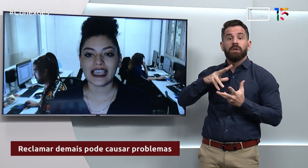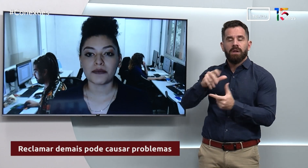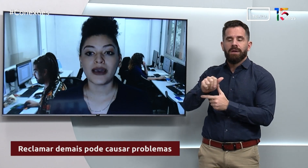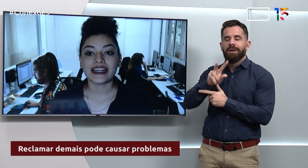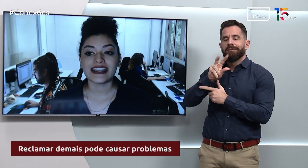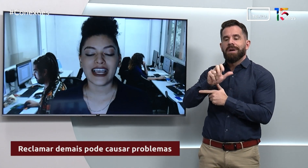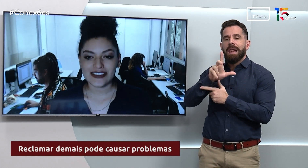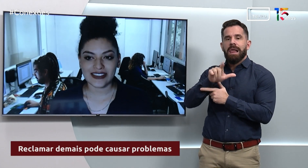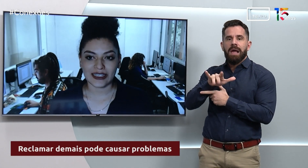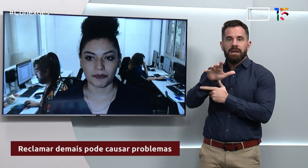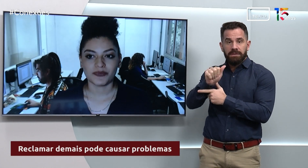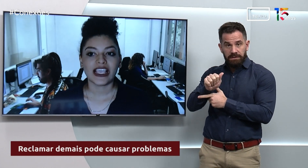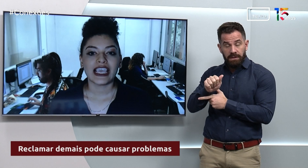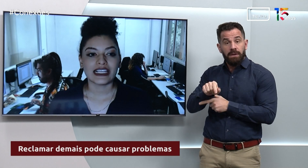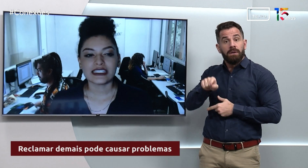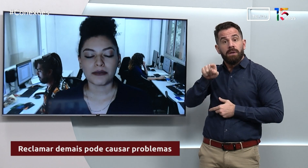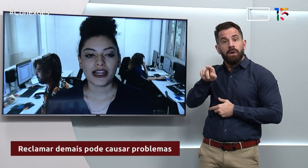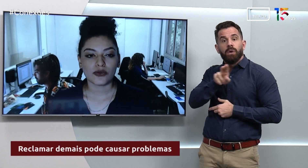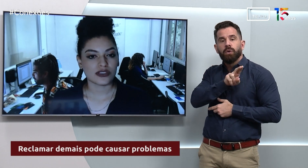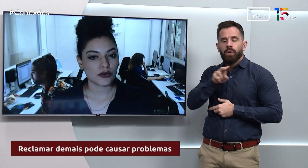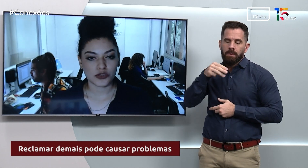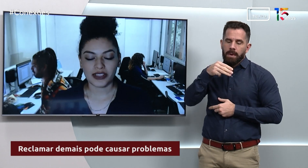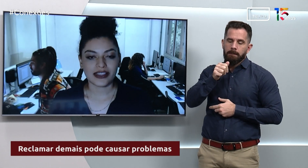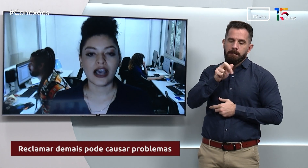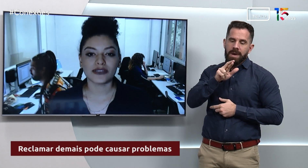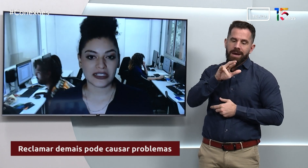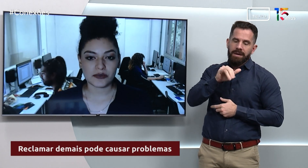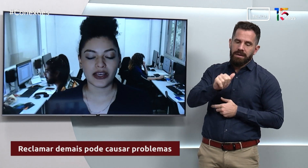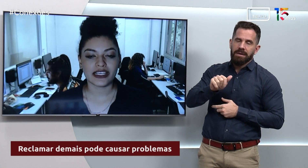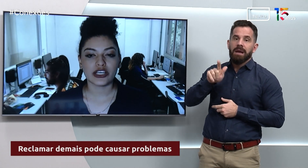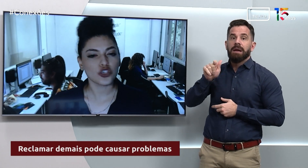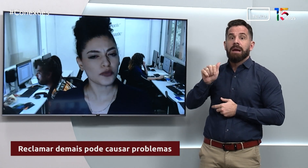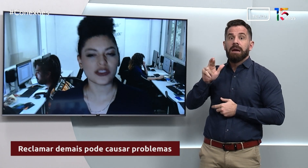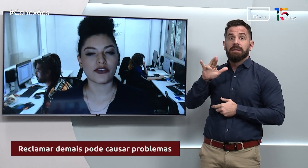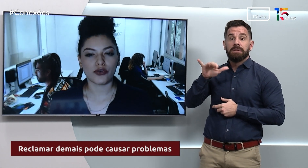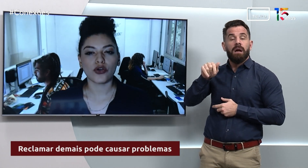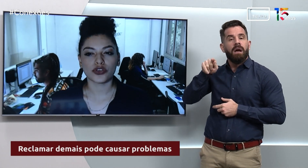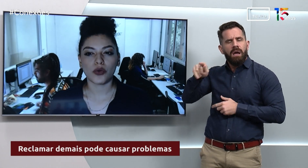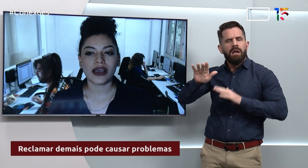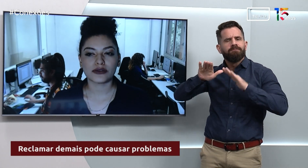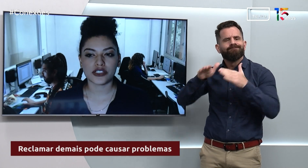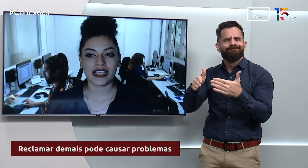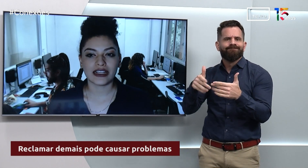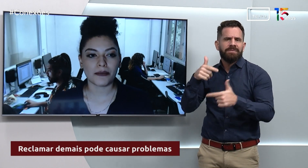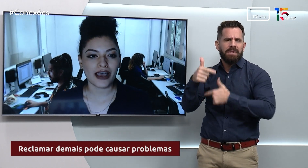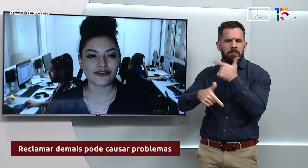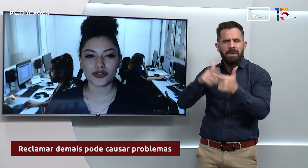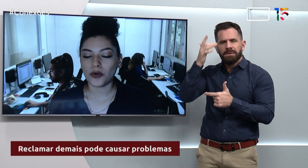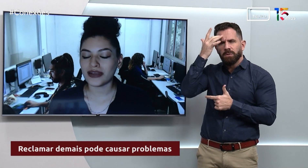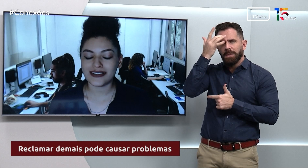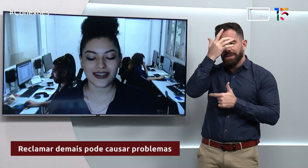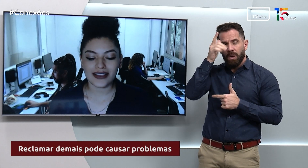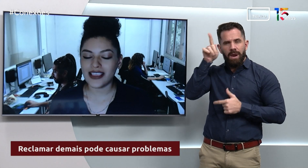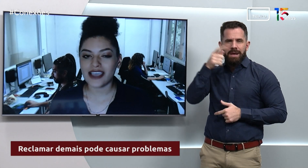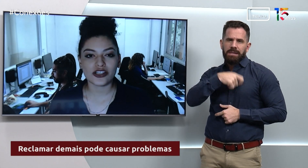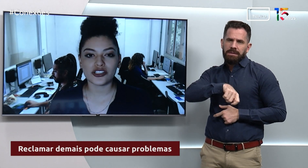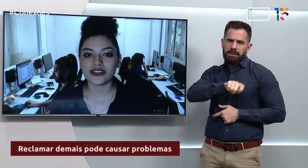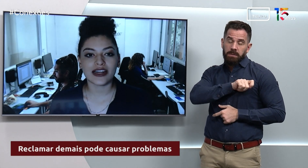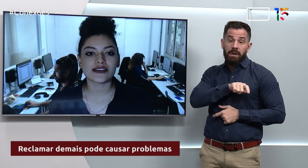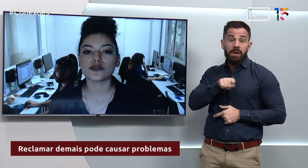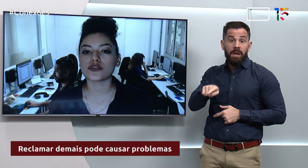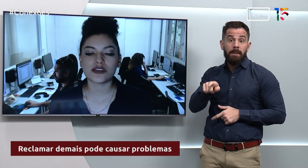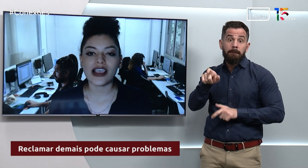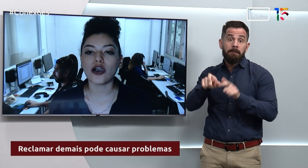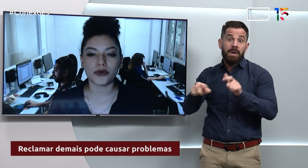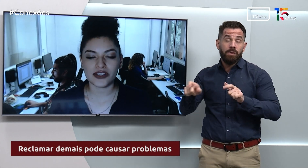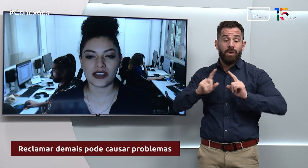dela é Maria Garcia. Ela trabalha com saúde mental na Espanha e observou que o ato de reclamar virou uma estratégia de